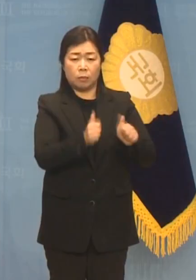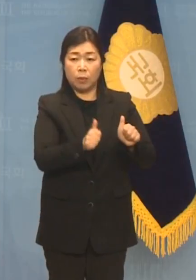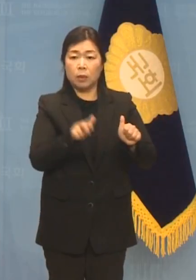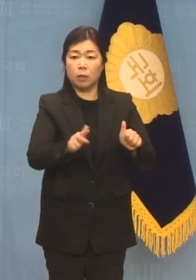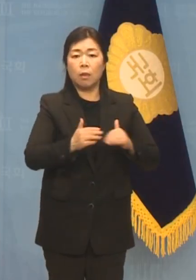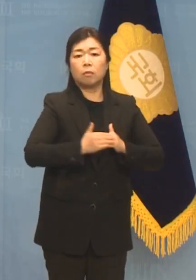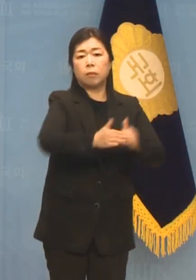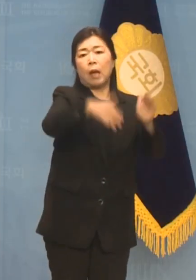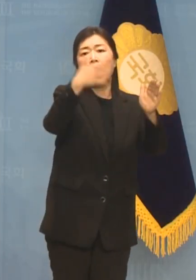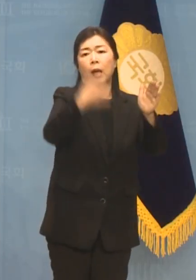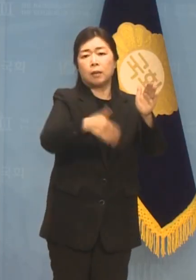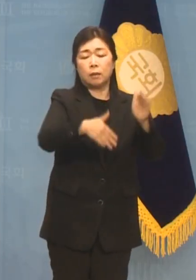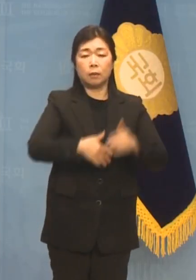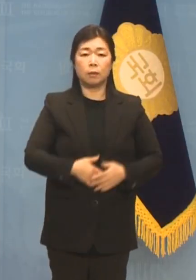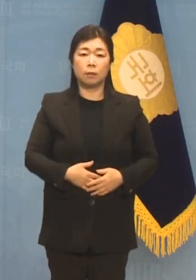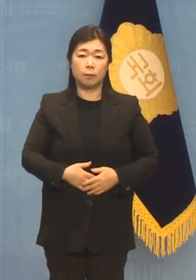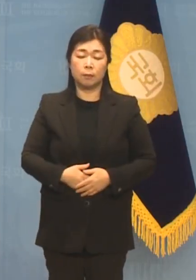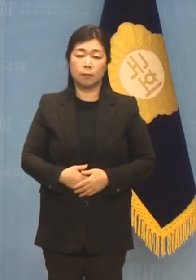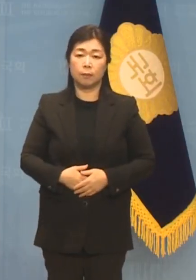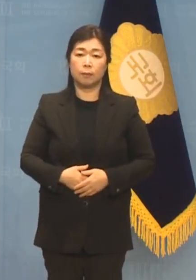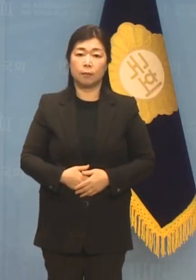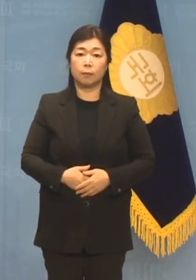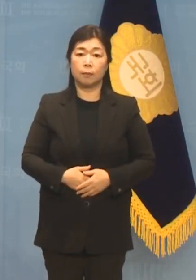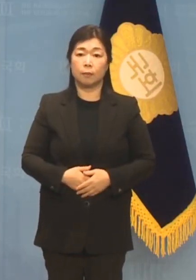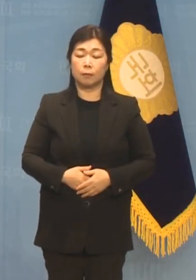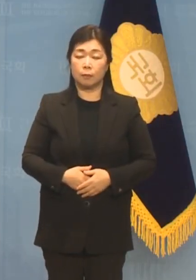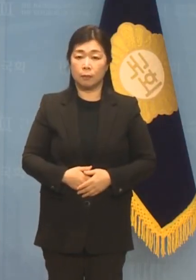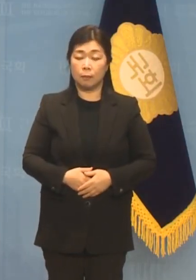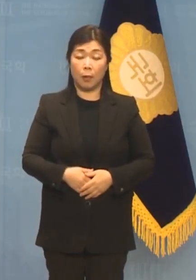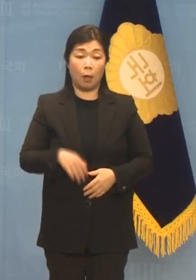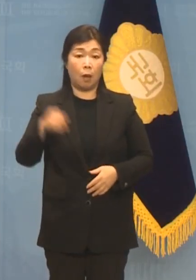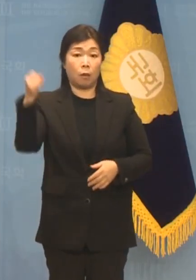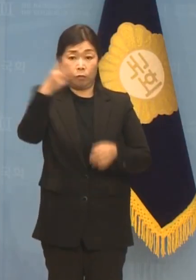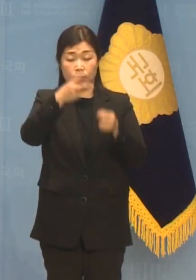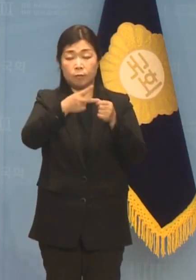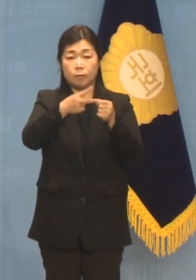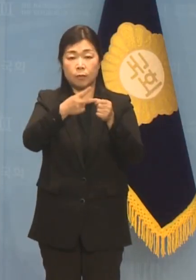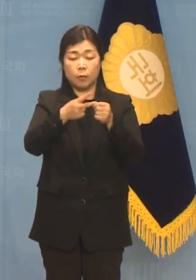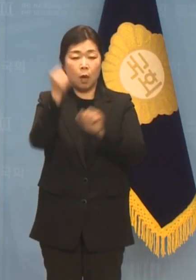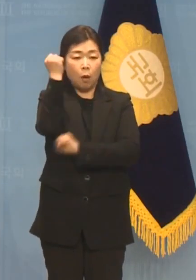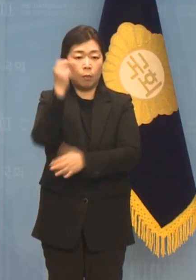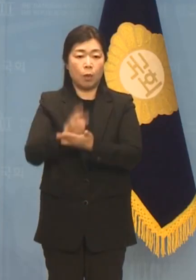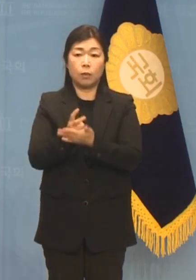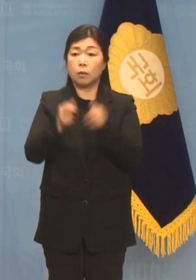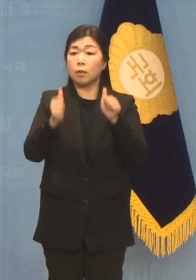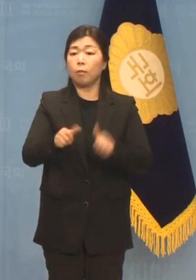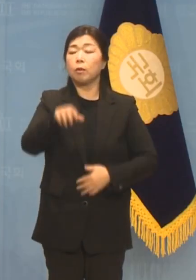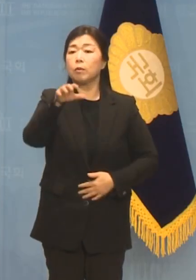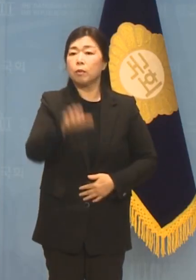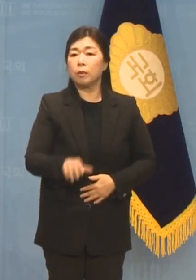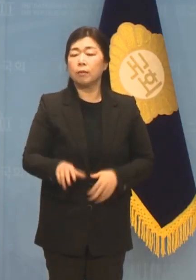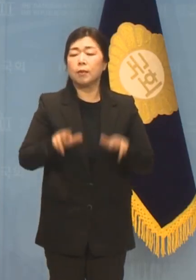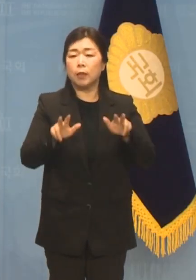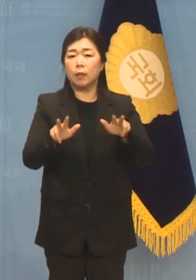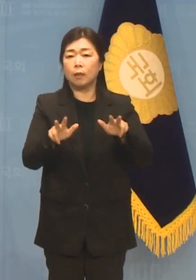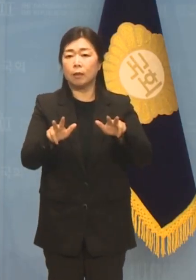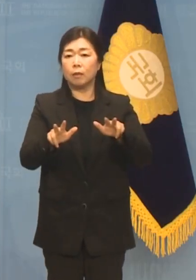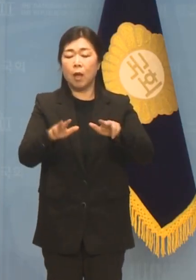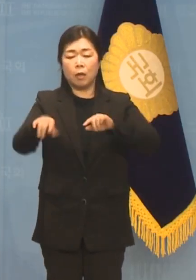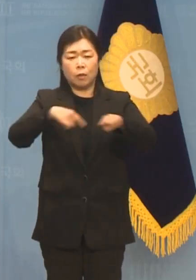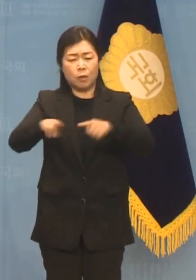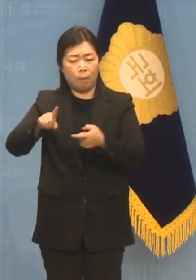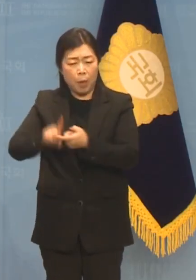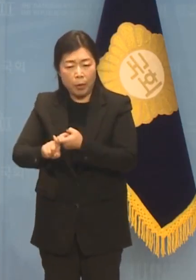아직 시작도 안 했습니다. 두 번째, 헌법재판소는 이제